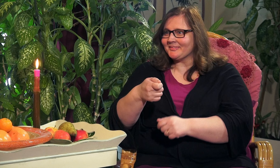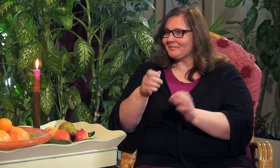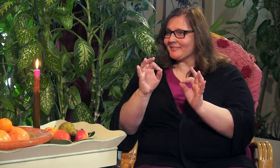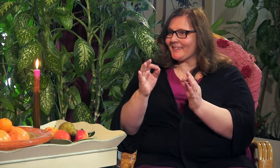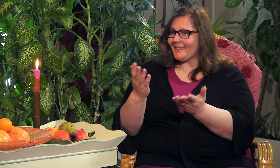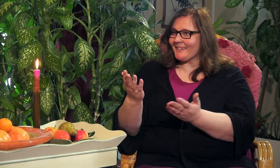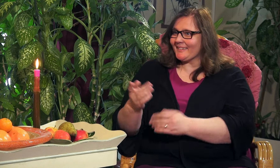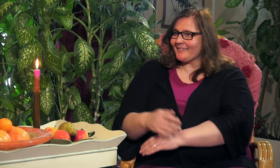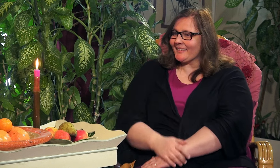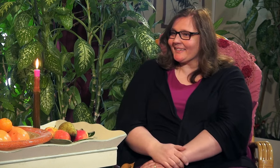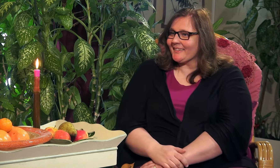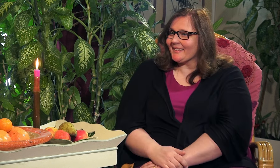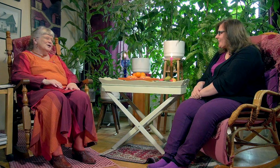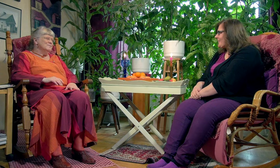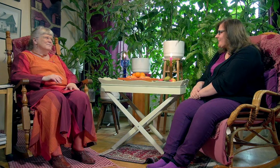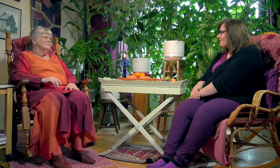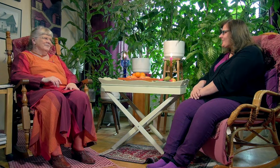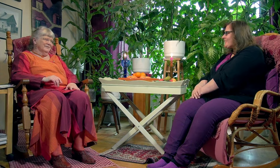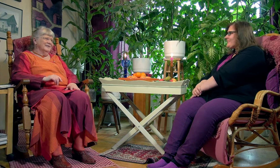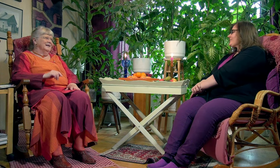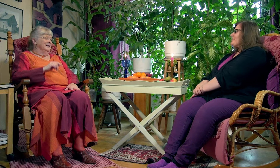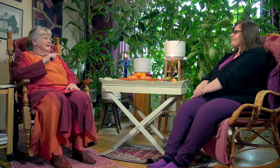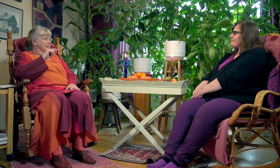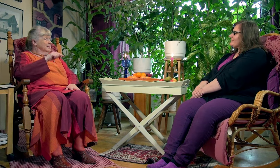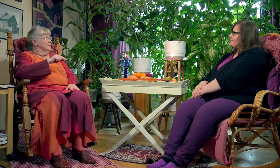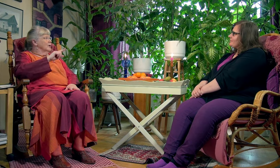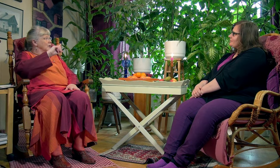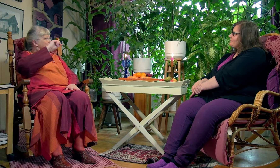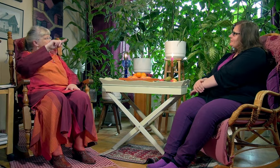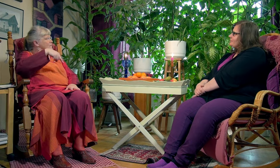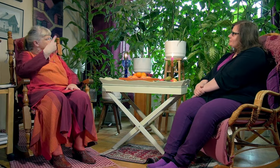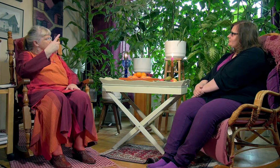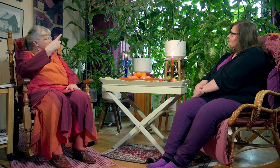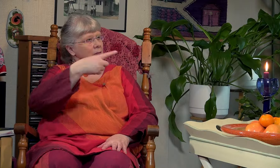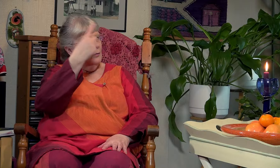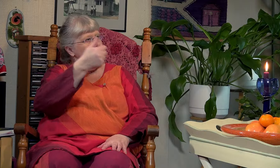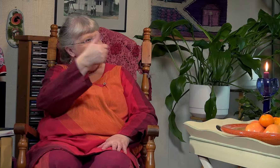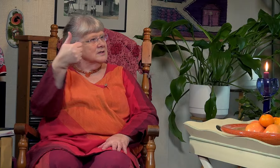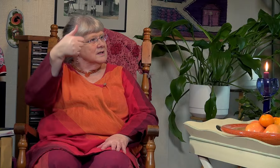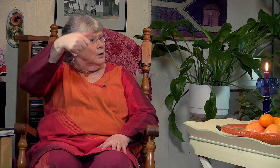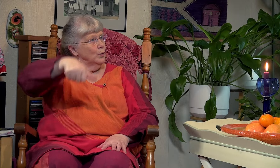ja oli varmasti kokemus tavata hänet ja kätellä häntä. Kyllä. Vuonna